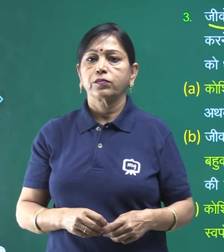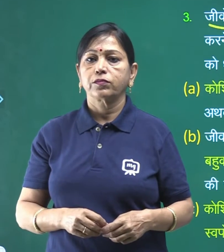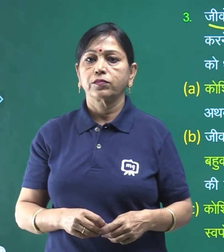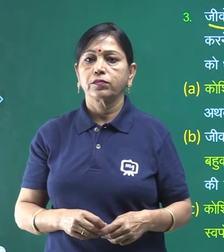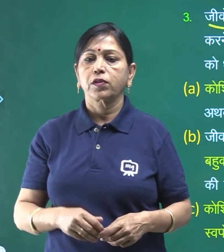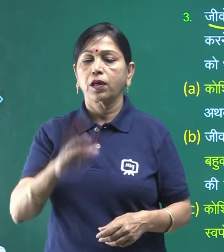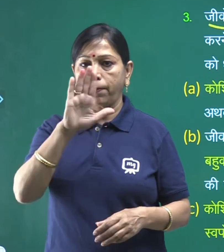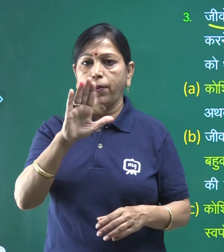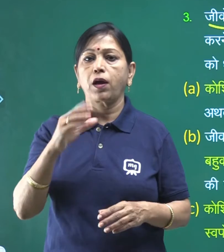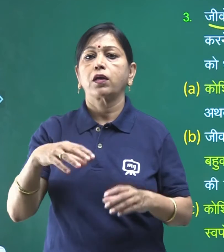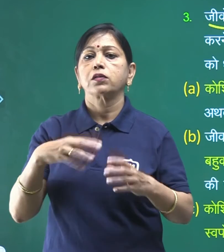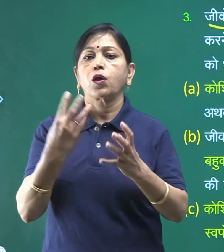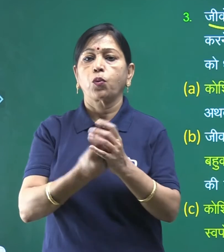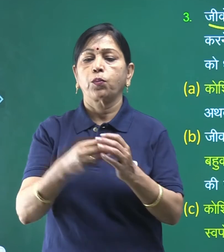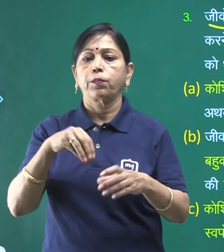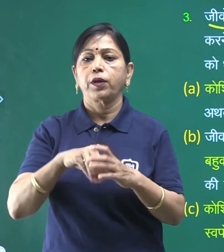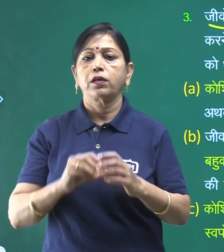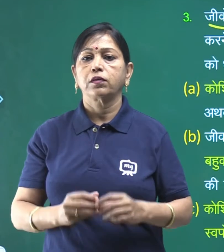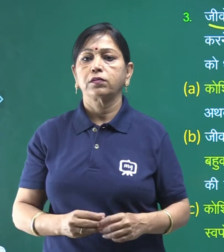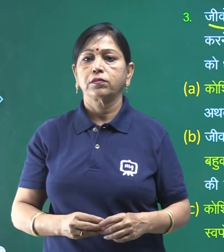5 जगत में